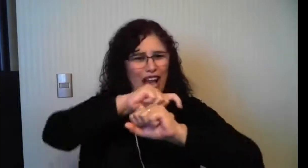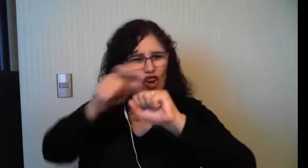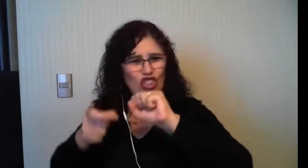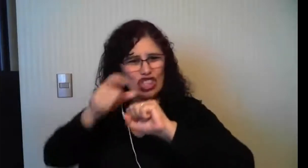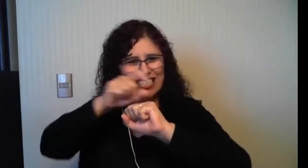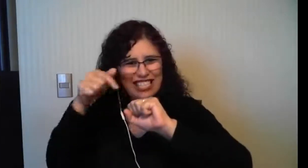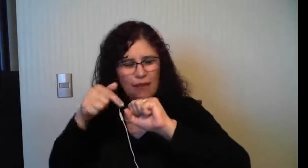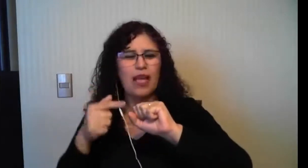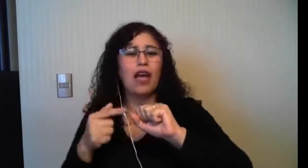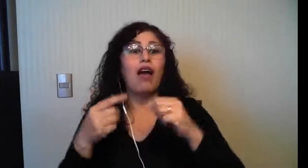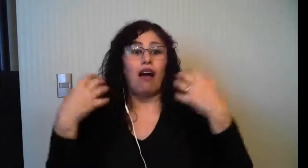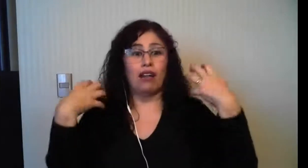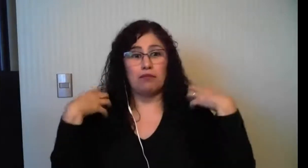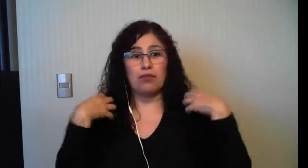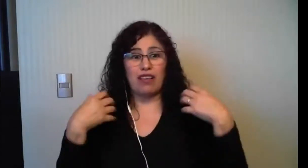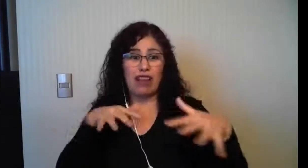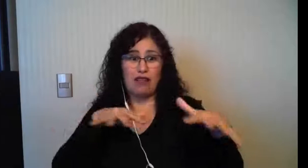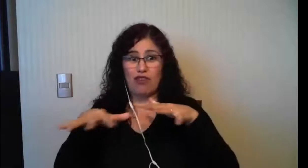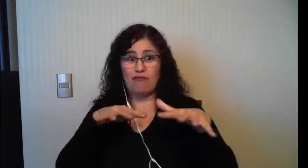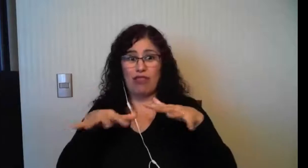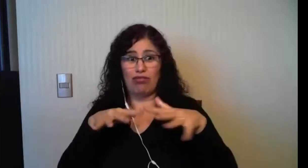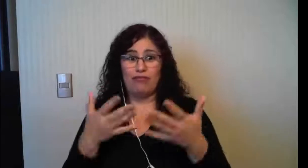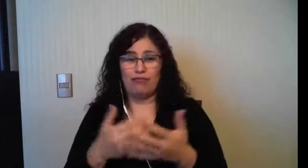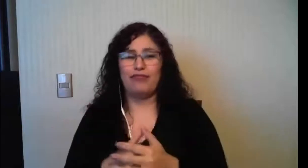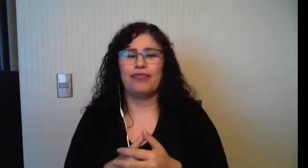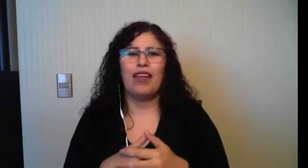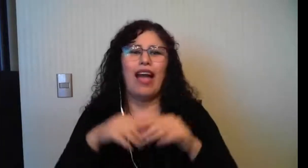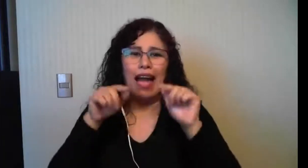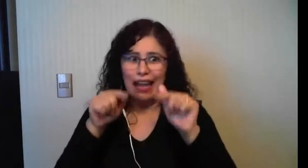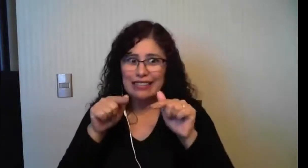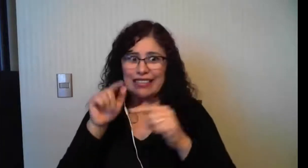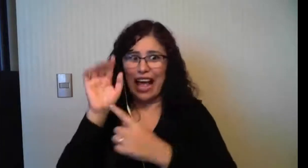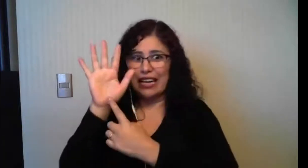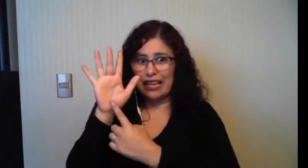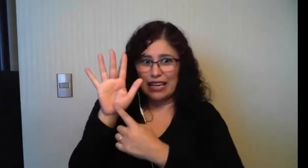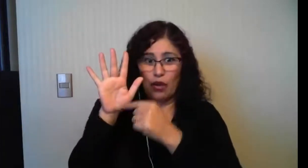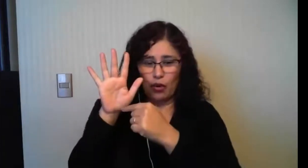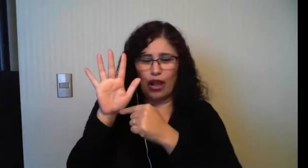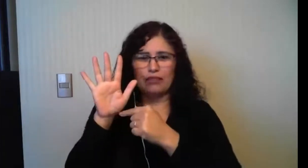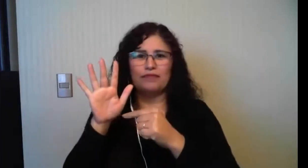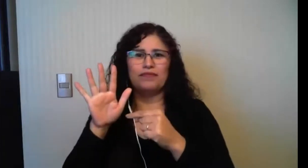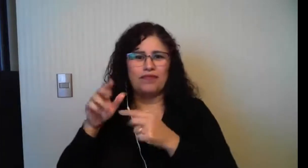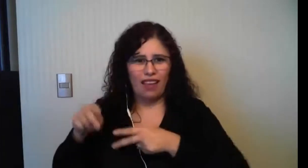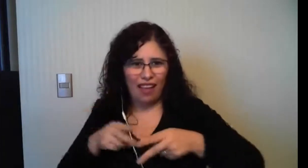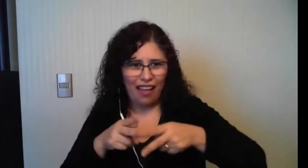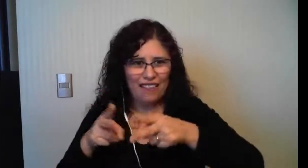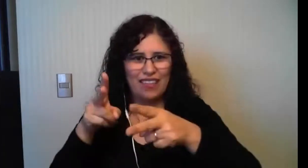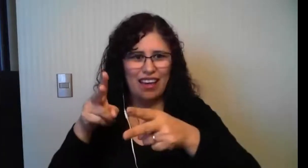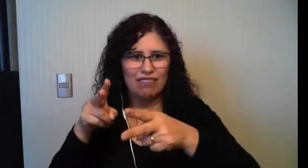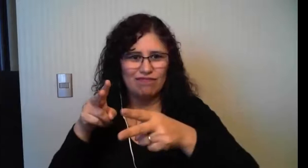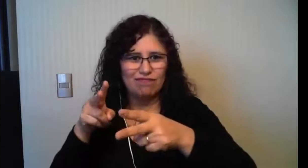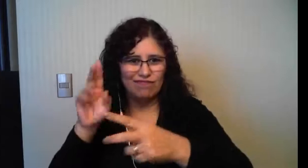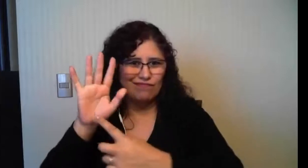medida responsables del movimiento, ¿ya? Y a esas neuronas que forman parte de esa vía se le conoce como